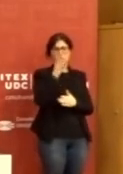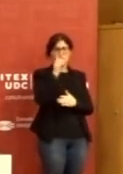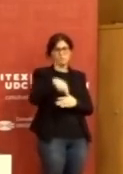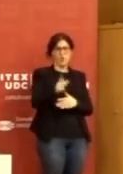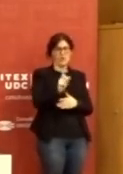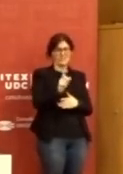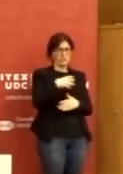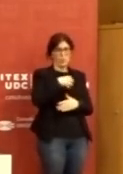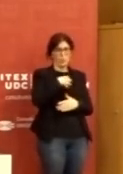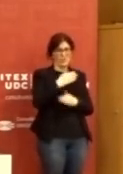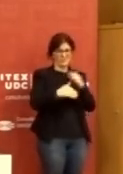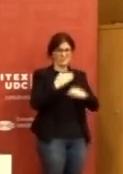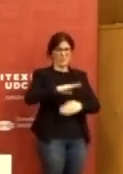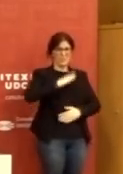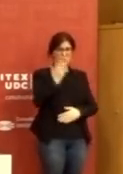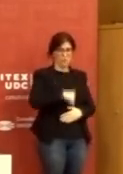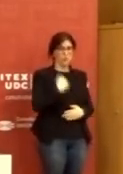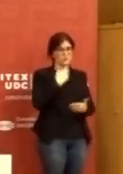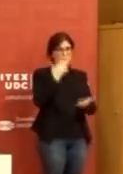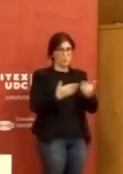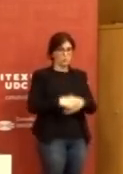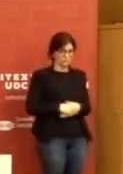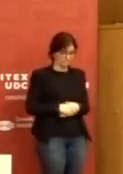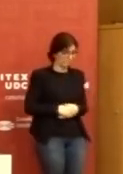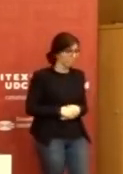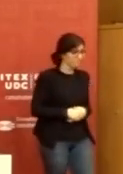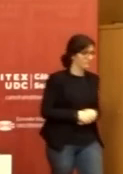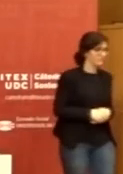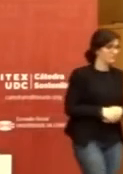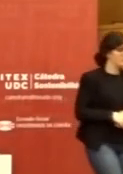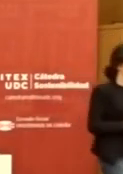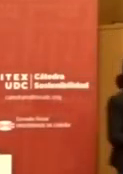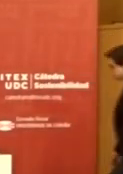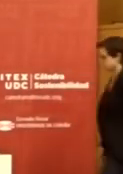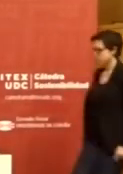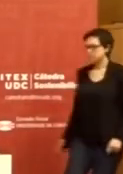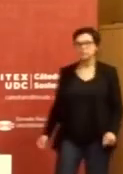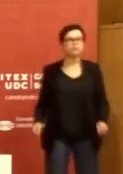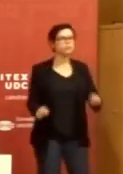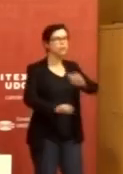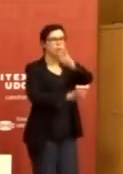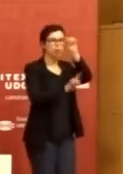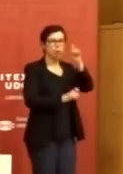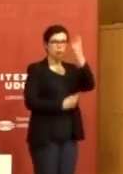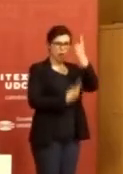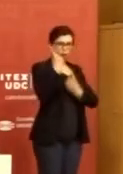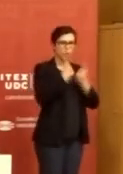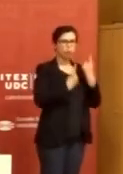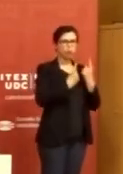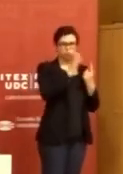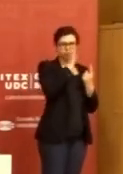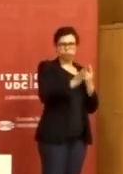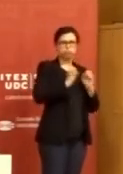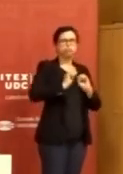Entonces, procuramos evaluar eso, ¿no? ¿Y abandono voluntario? Abandonos voluntarios